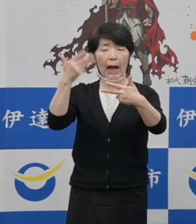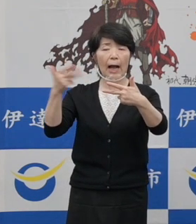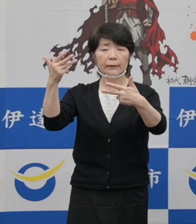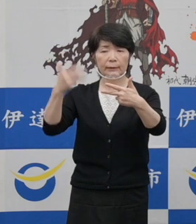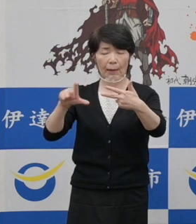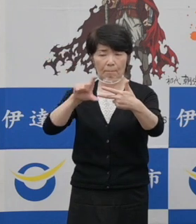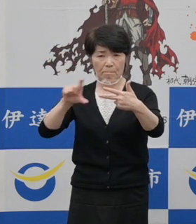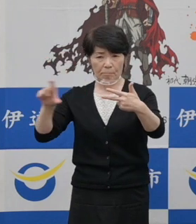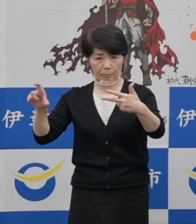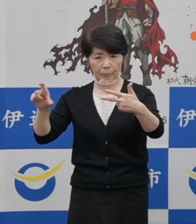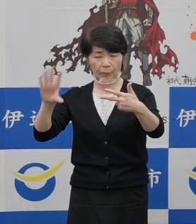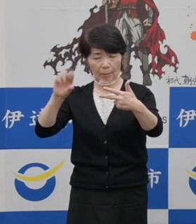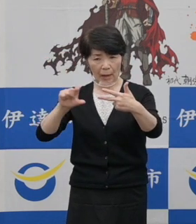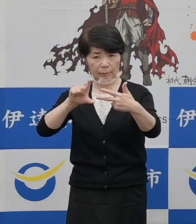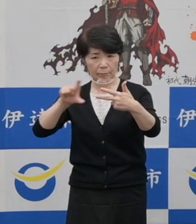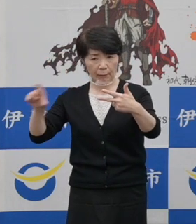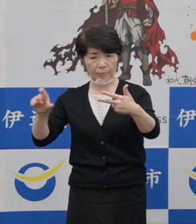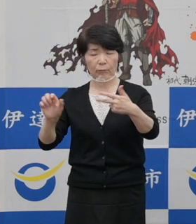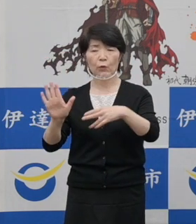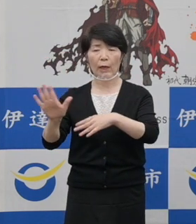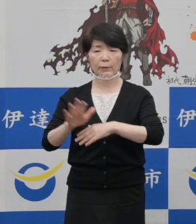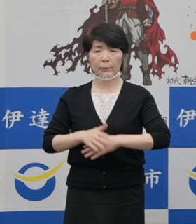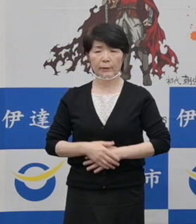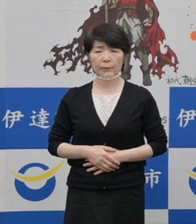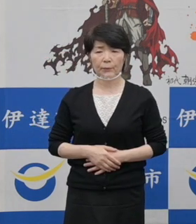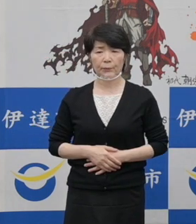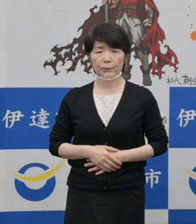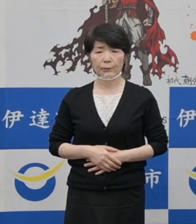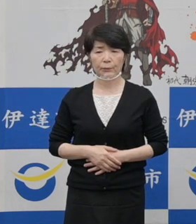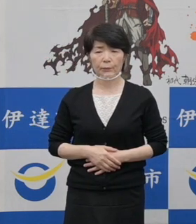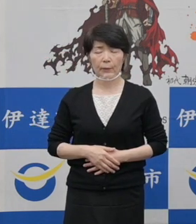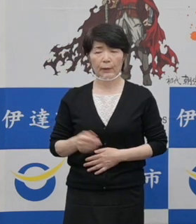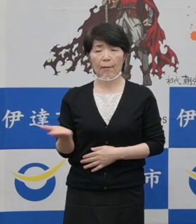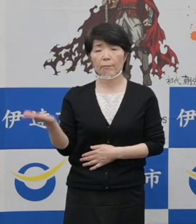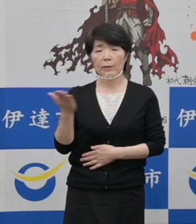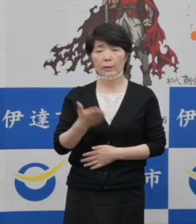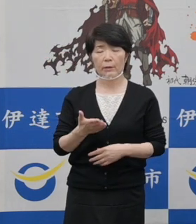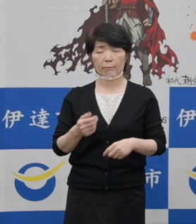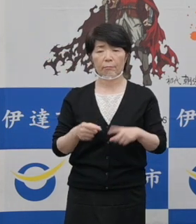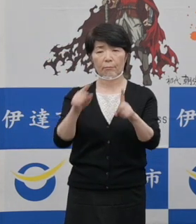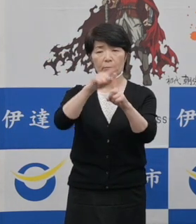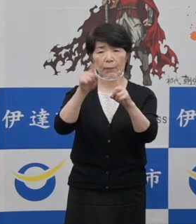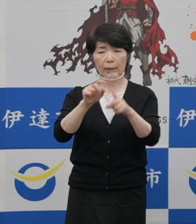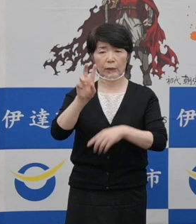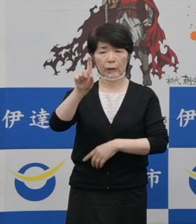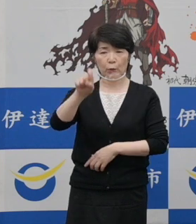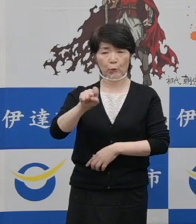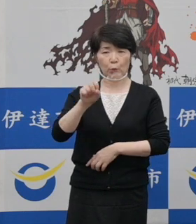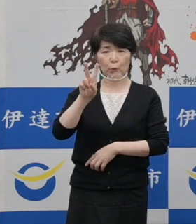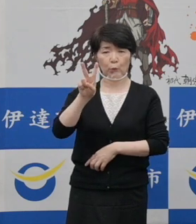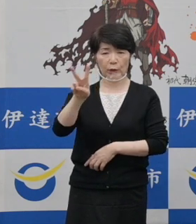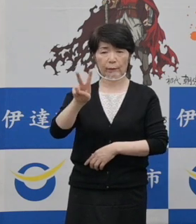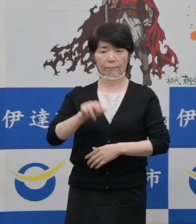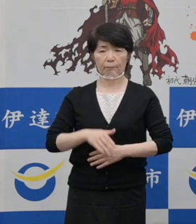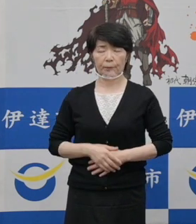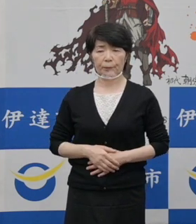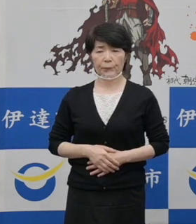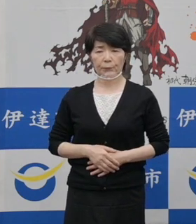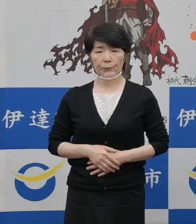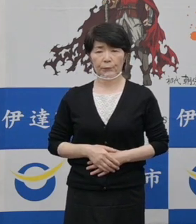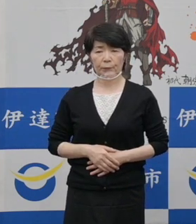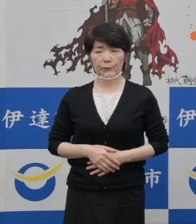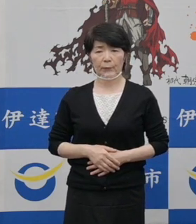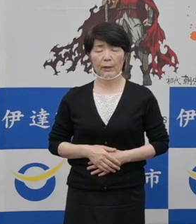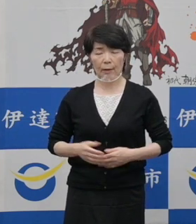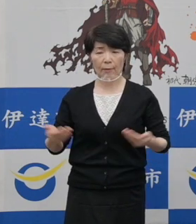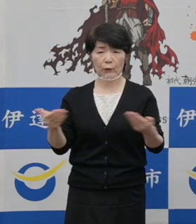万円となっております。12ページをお開きください。主な